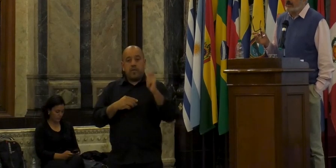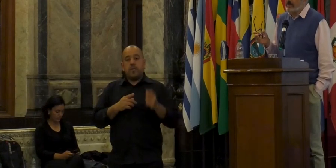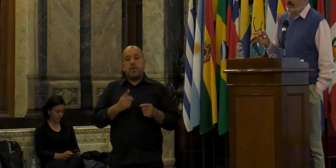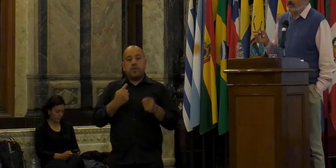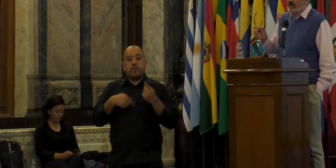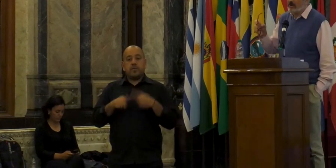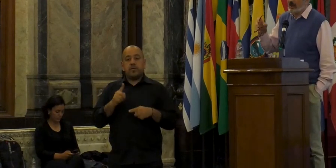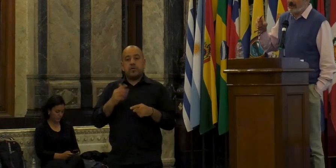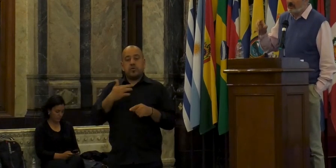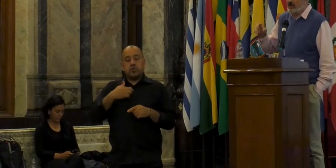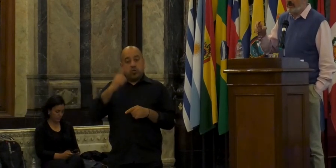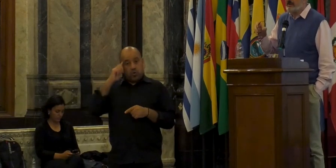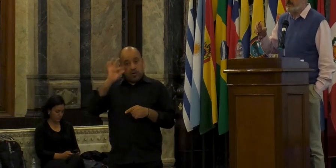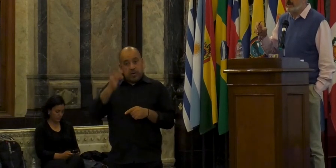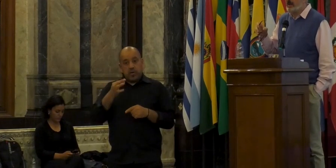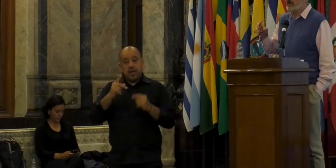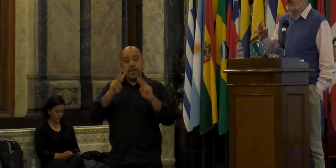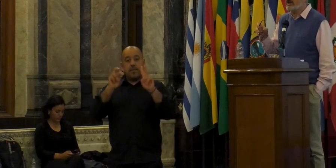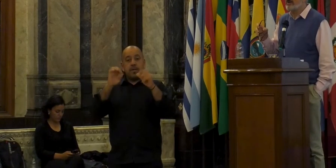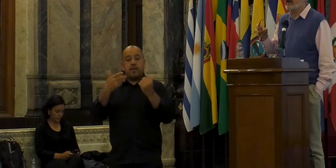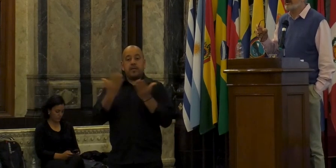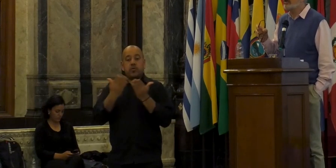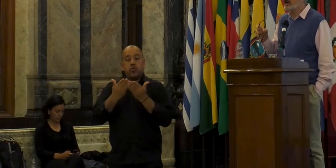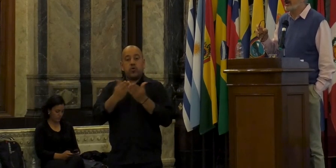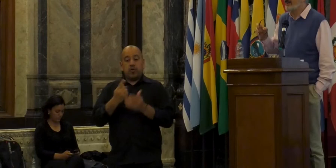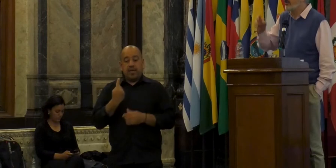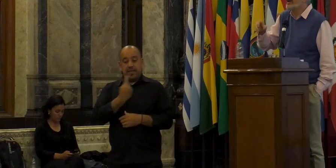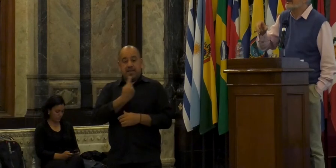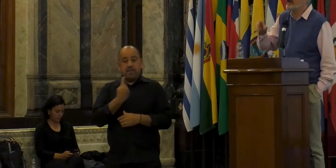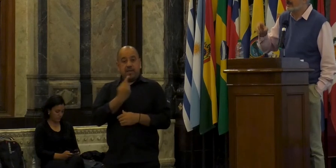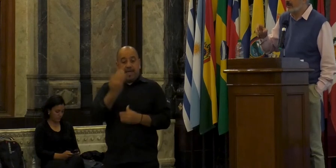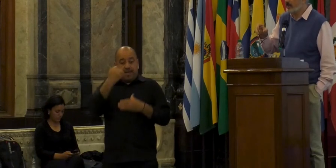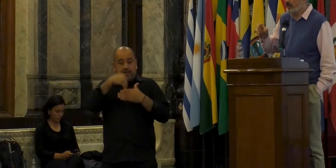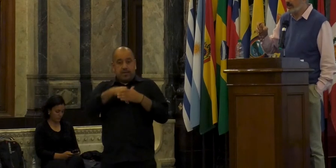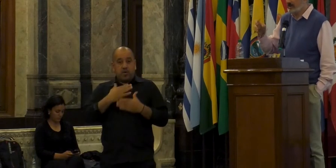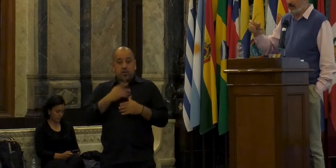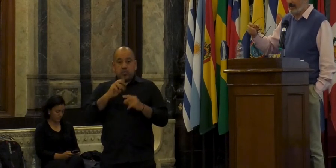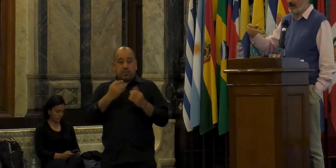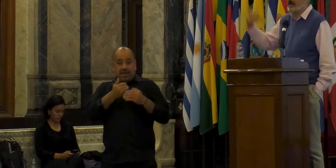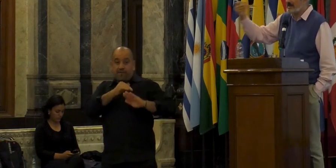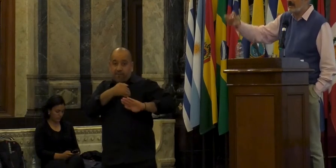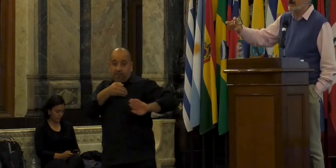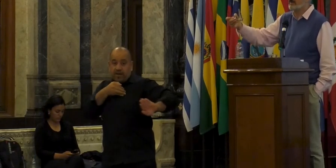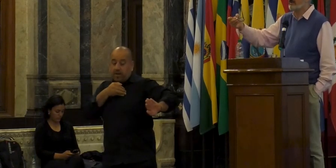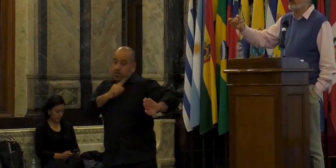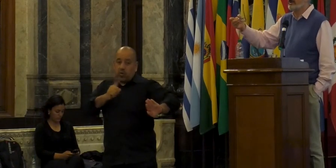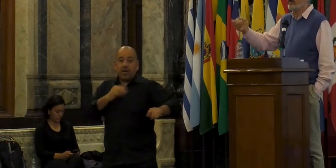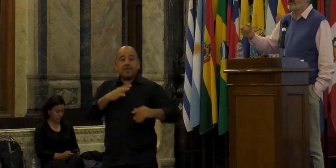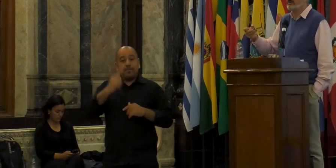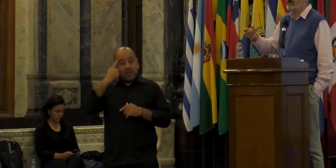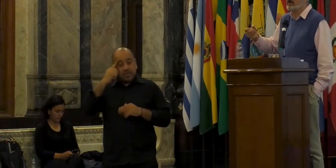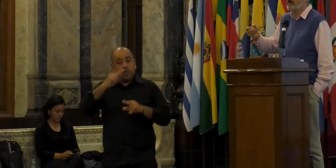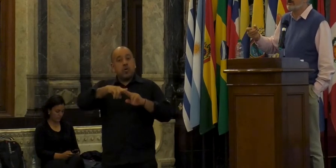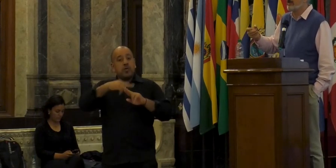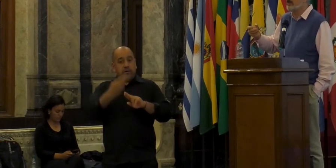Por tanto, yo creo que el estudio de la intimidad no es una llamada, digamos, a refugiarse del espacio público, es a repensar el espacio público,